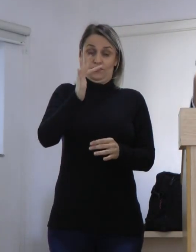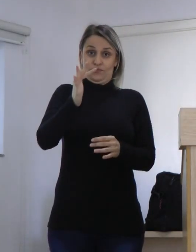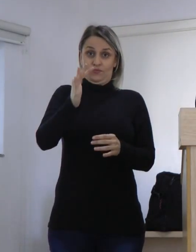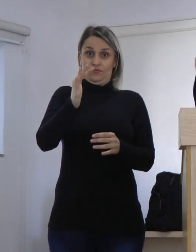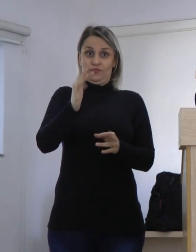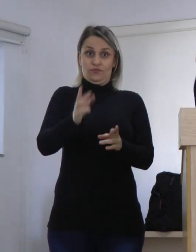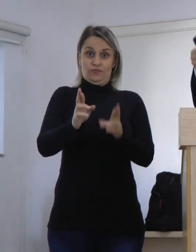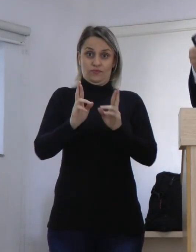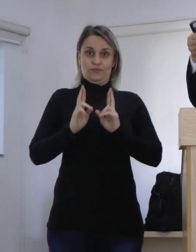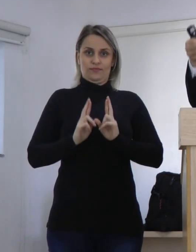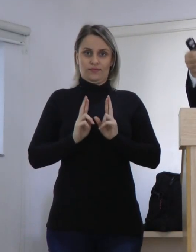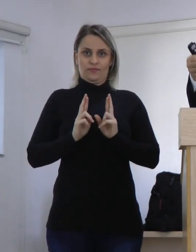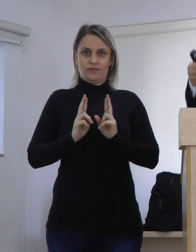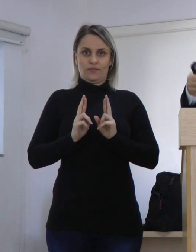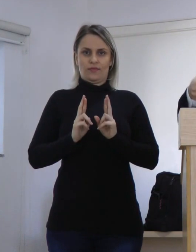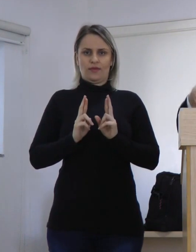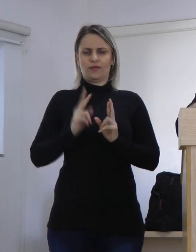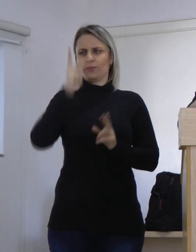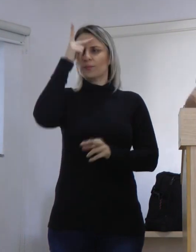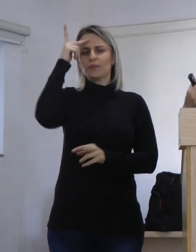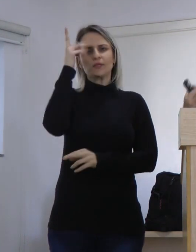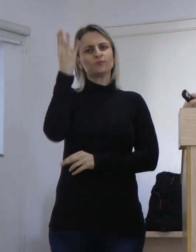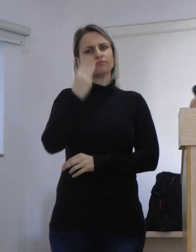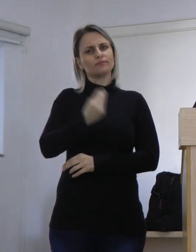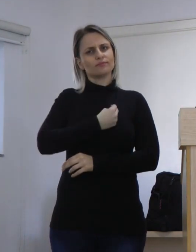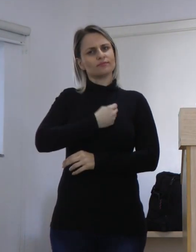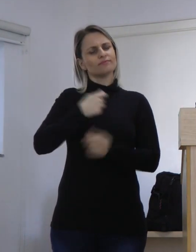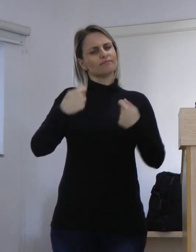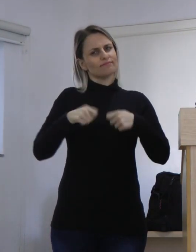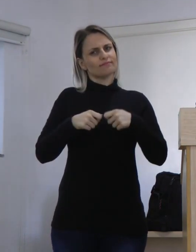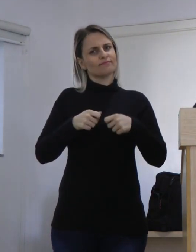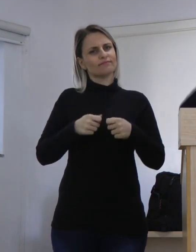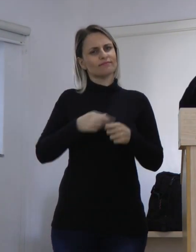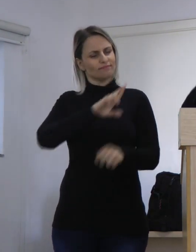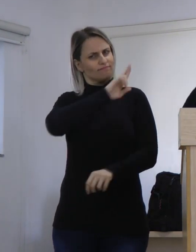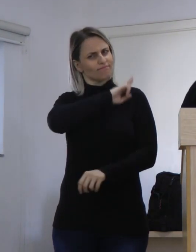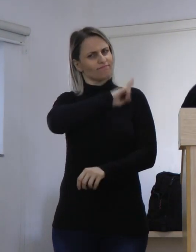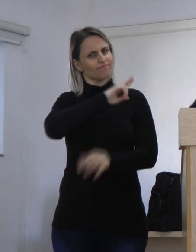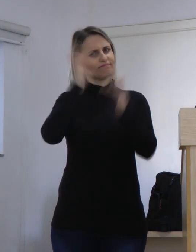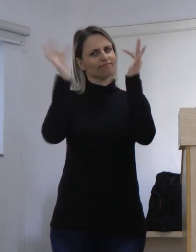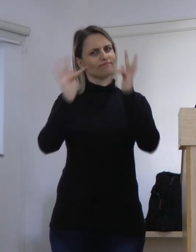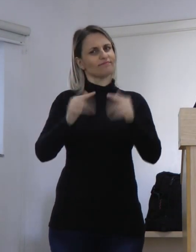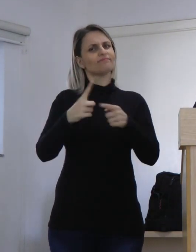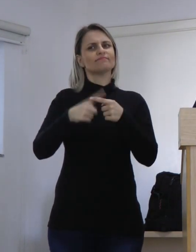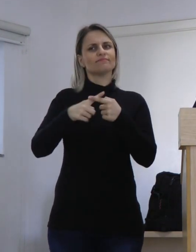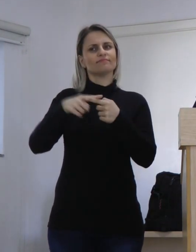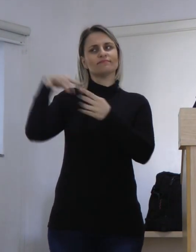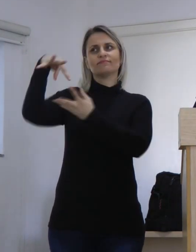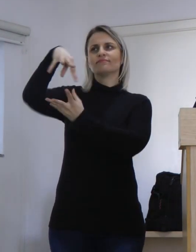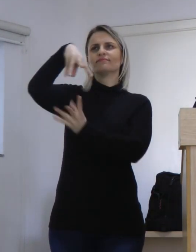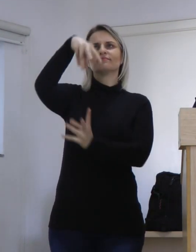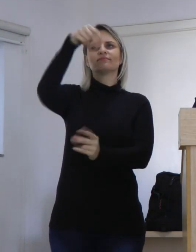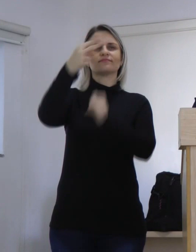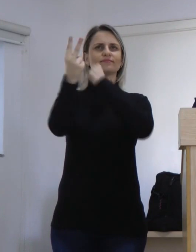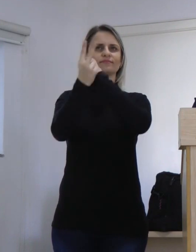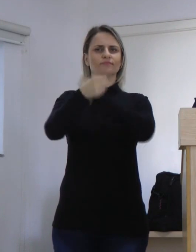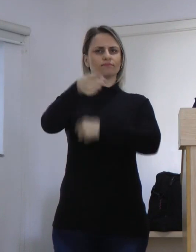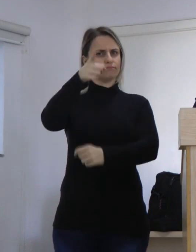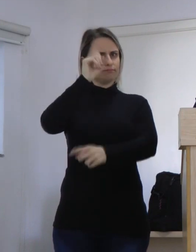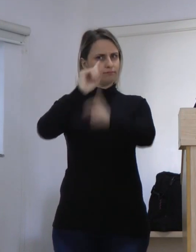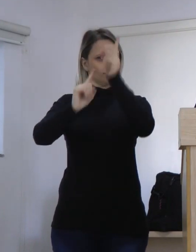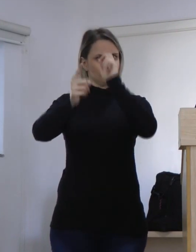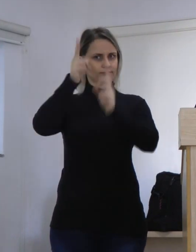o dever de ser feliz, estar alegre. É uma ordem dos nossos espíritos protetores, não